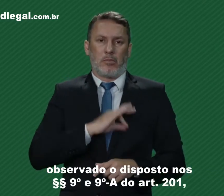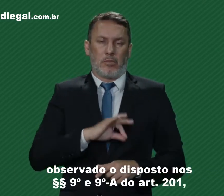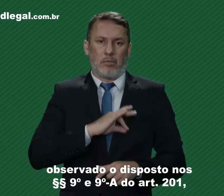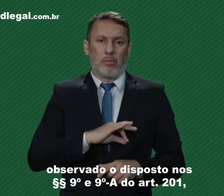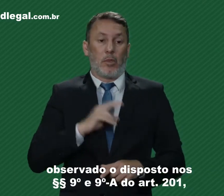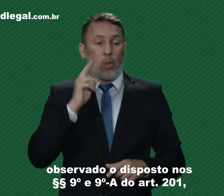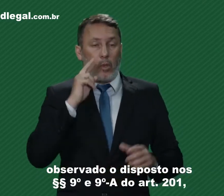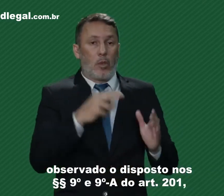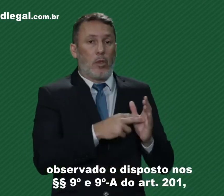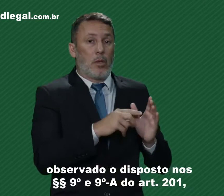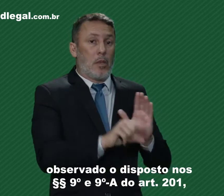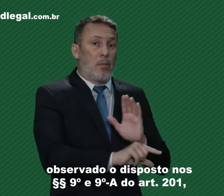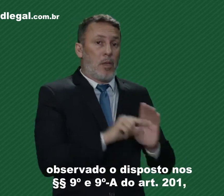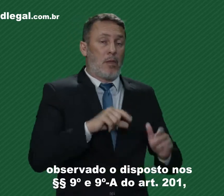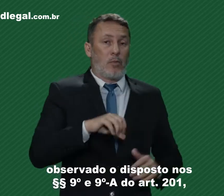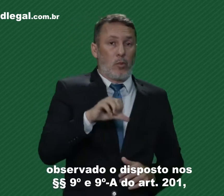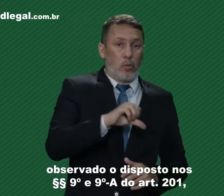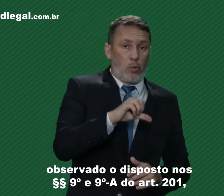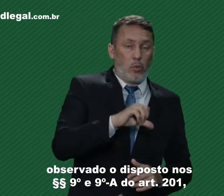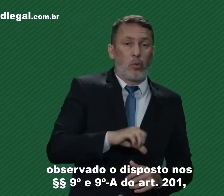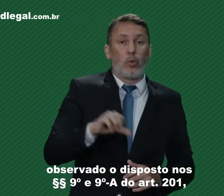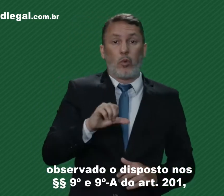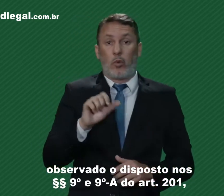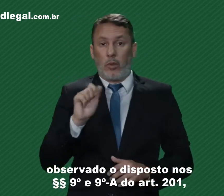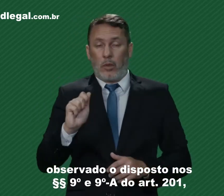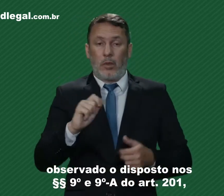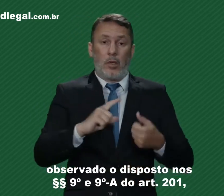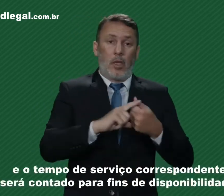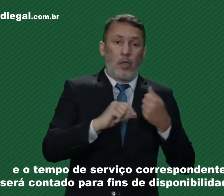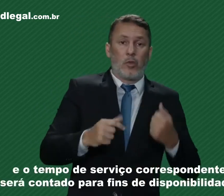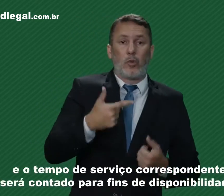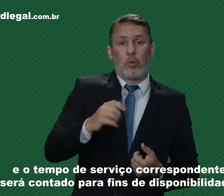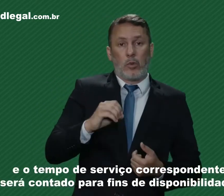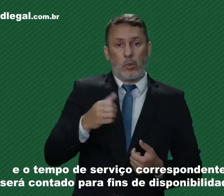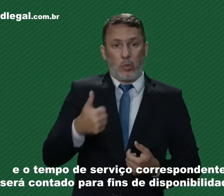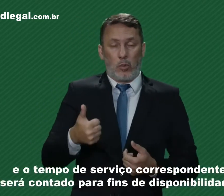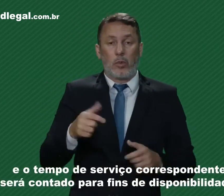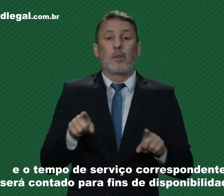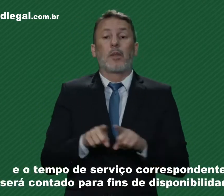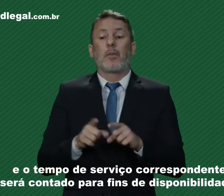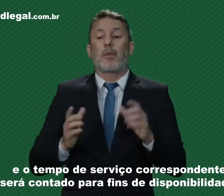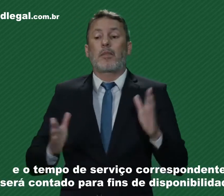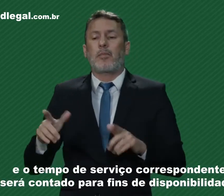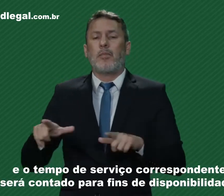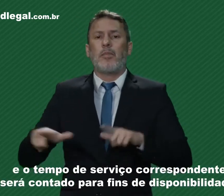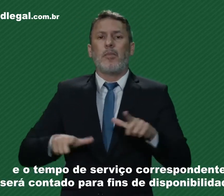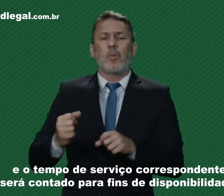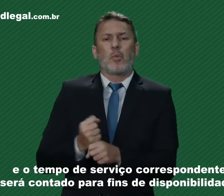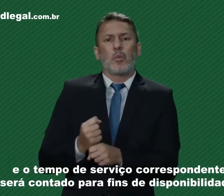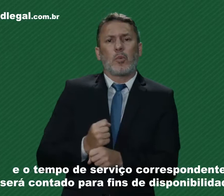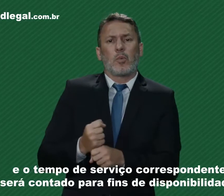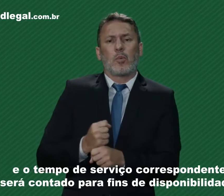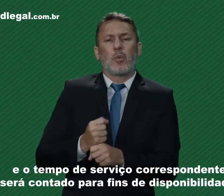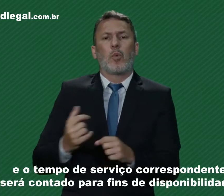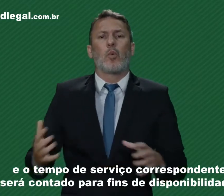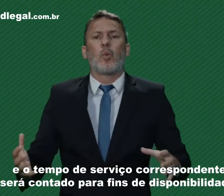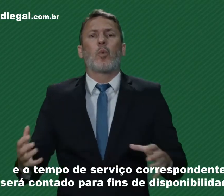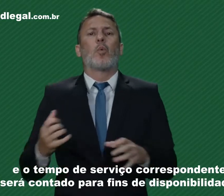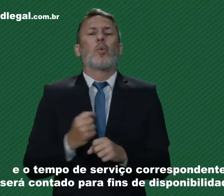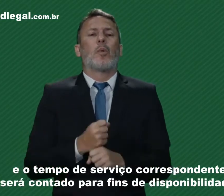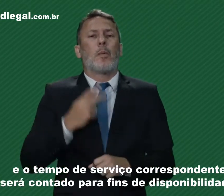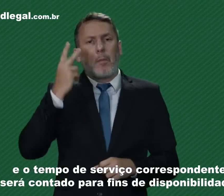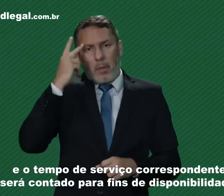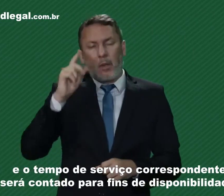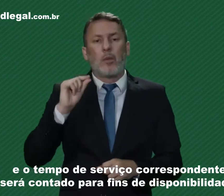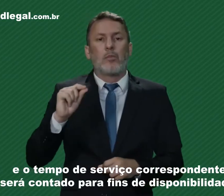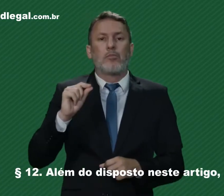parágrafos 9º e 9A do artigo 201, e o tempo de serviço correspondente será contado para fins